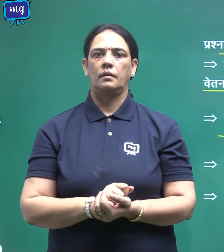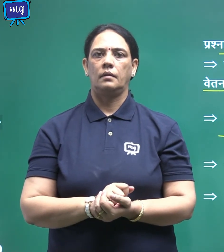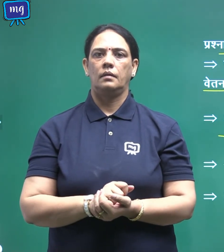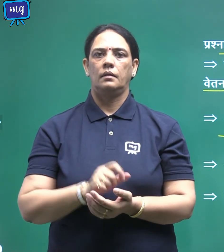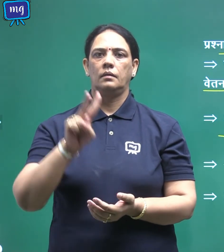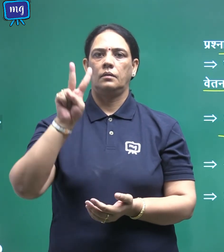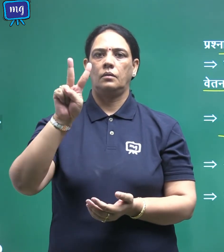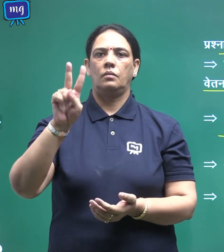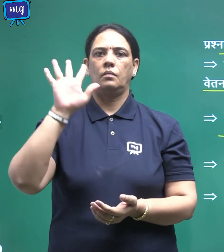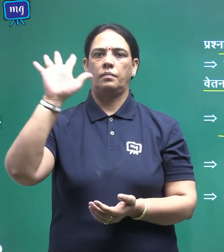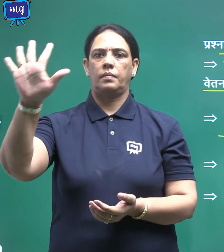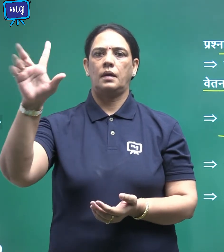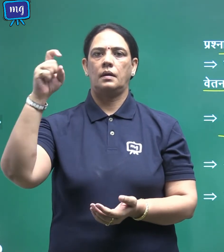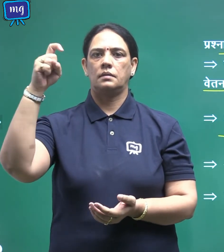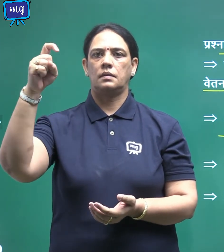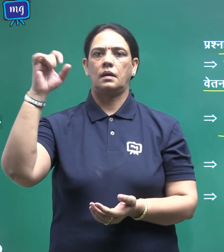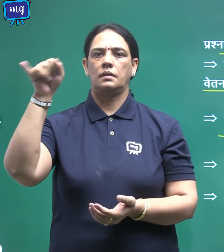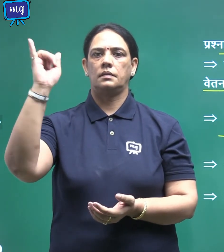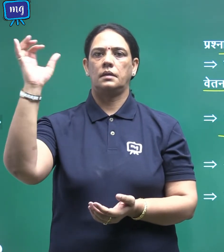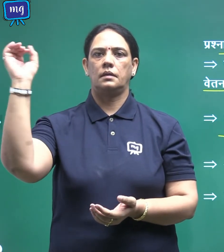25,760।